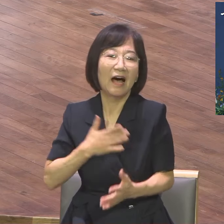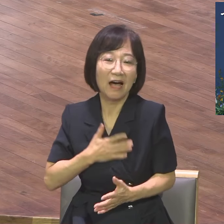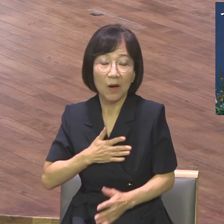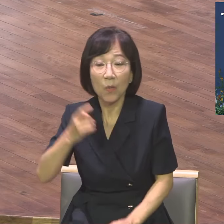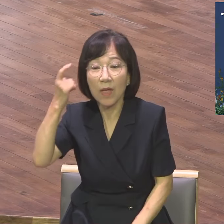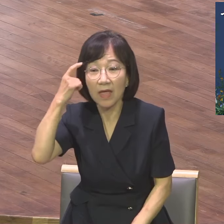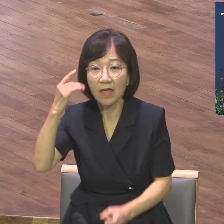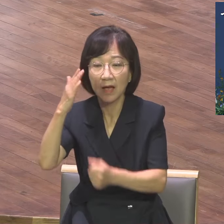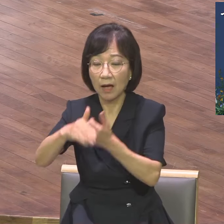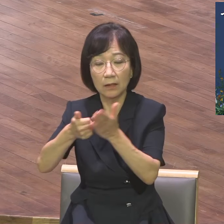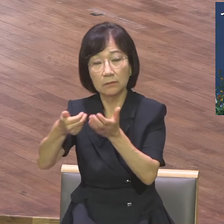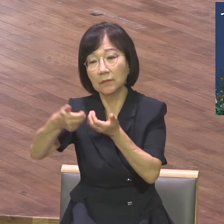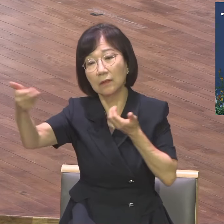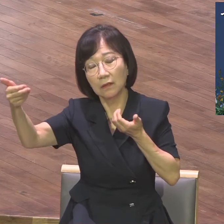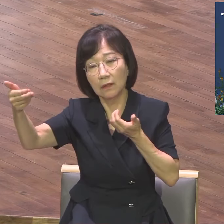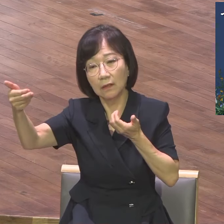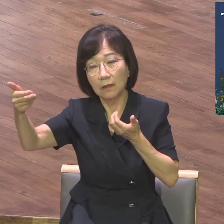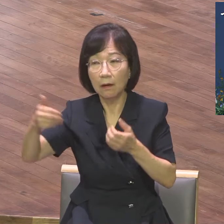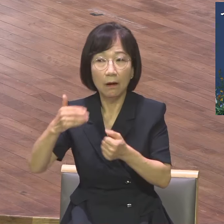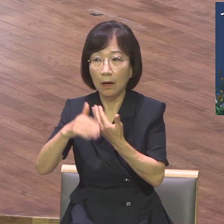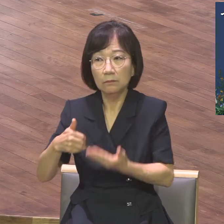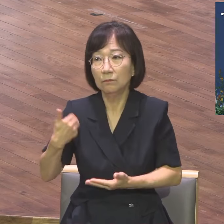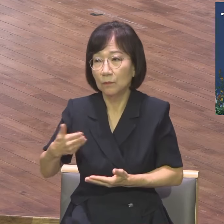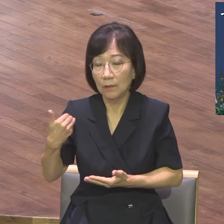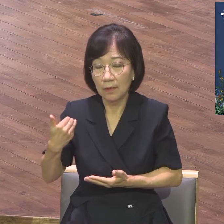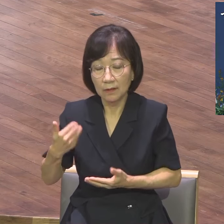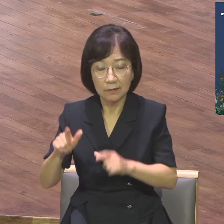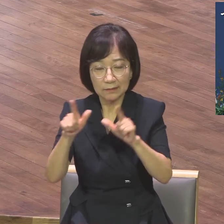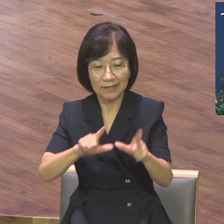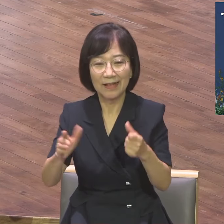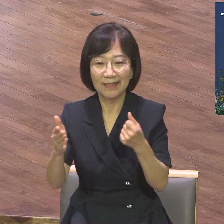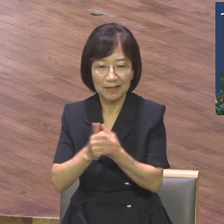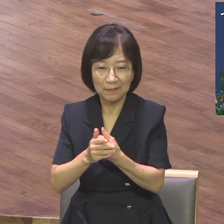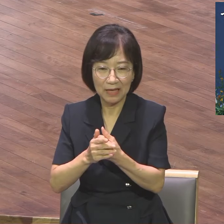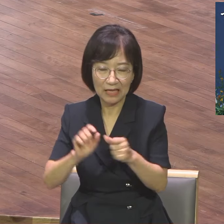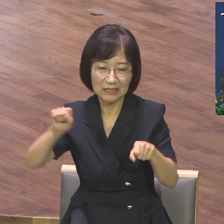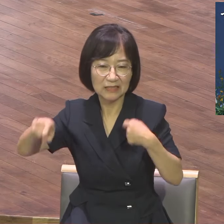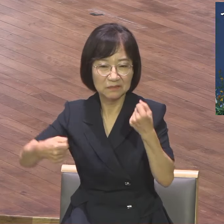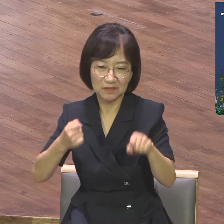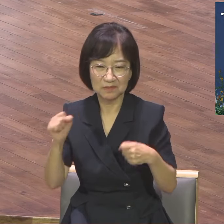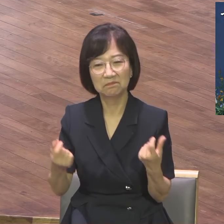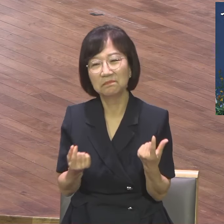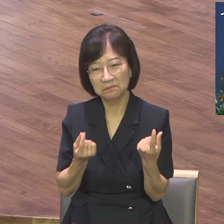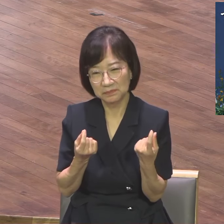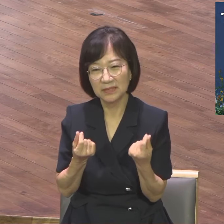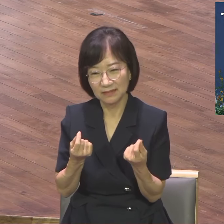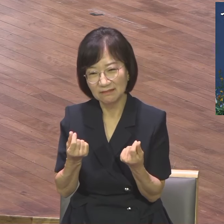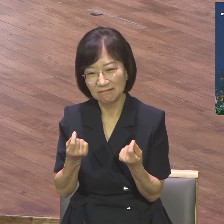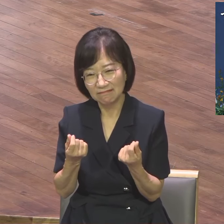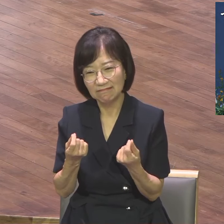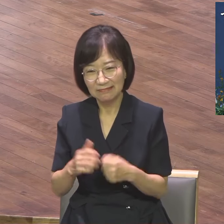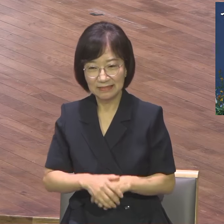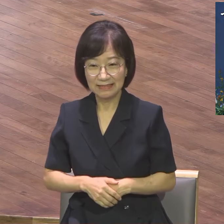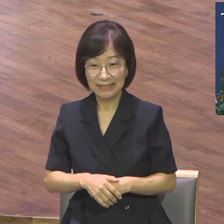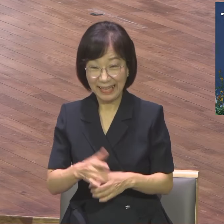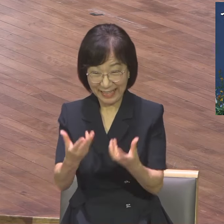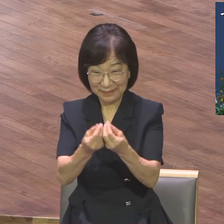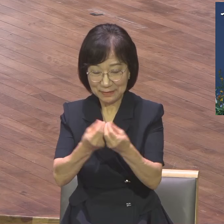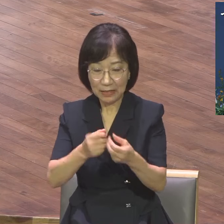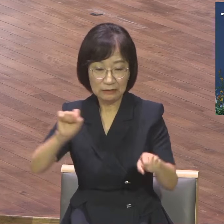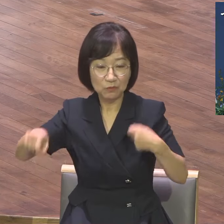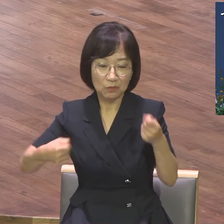하나님을 떠나 사니까. 하나님 없이 사는 사람이 인간이 동물과 똑같은 삶이 아니라 동물은 배만 부르면